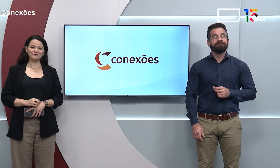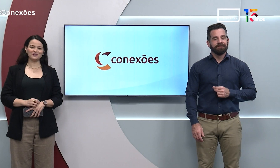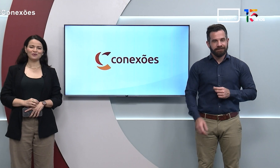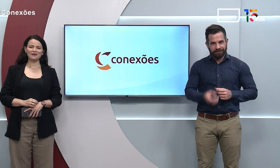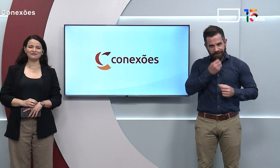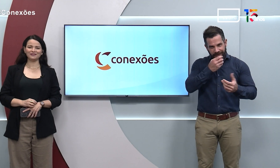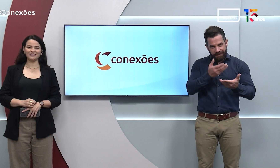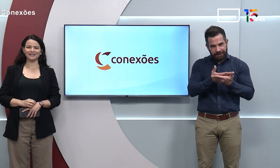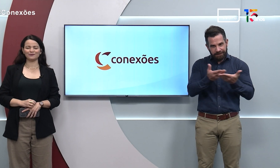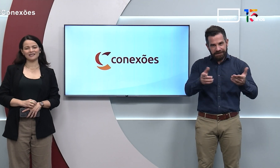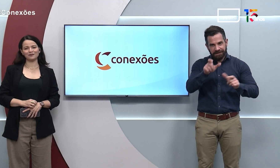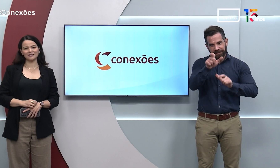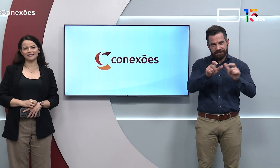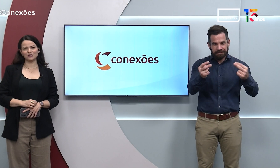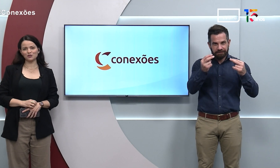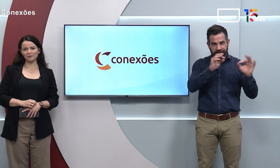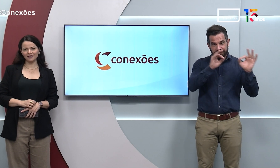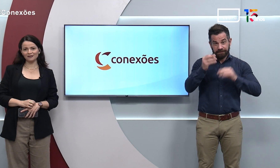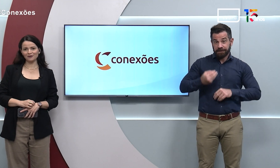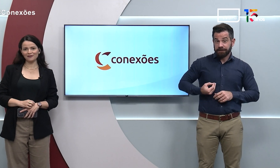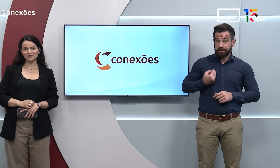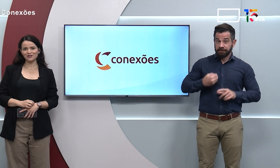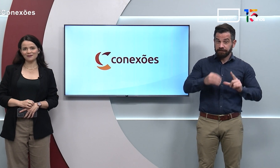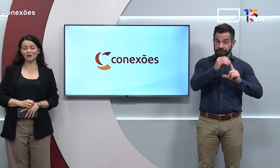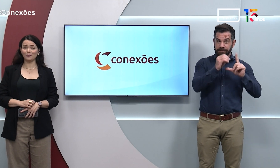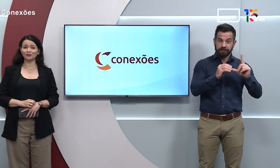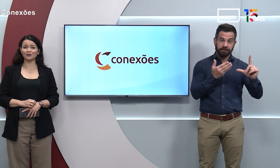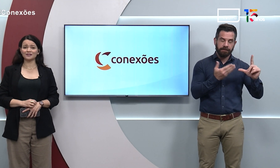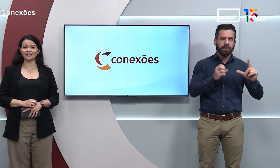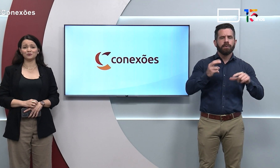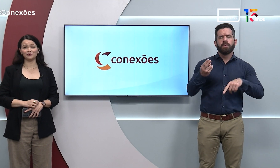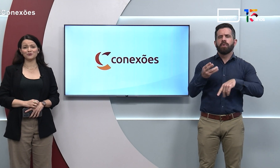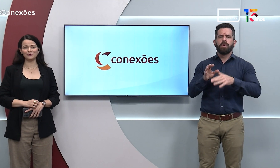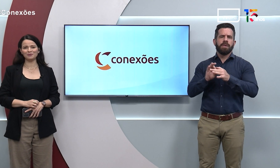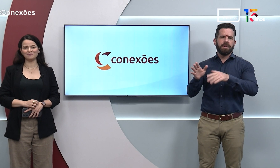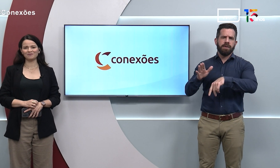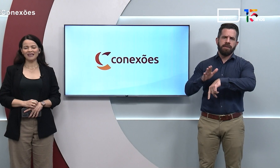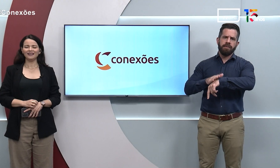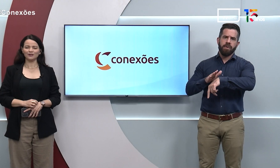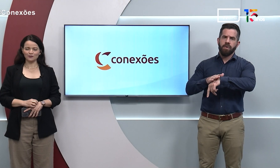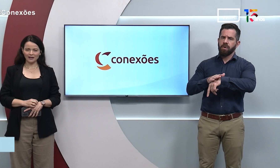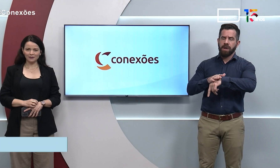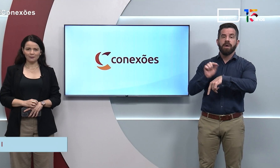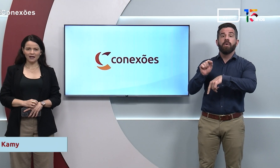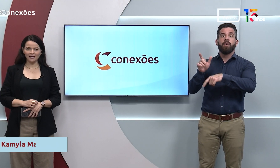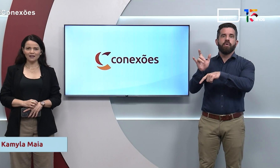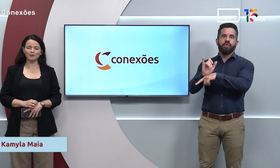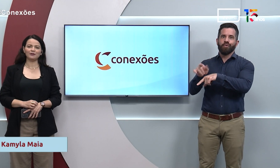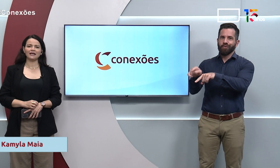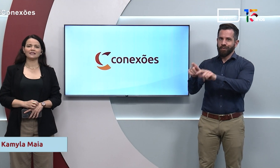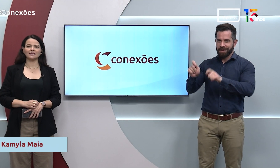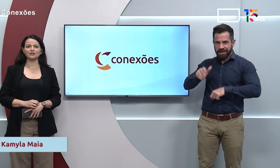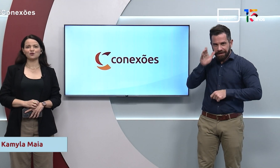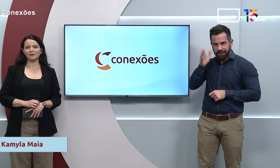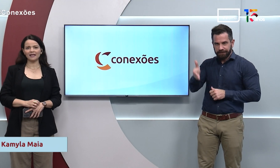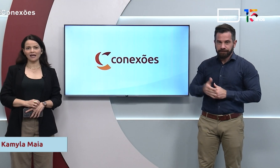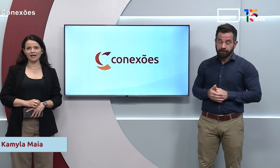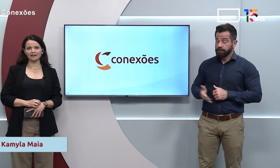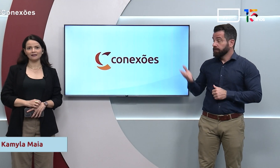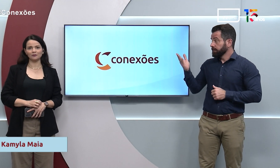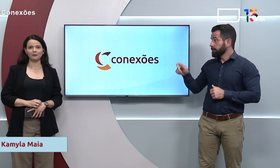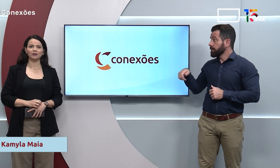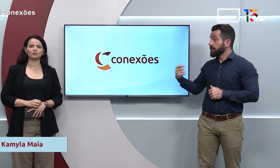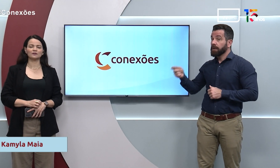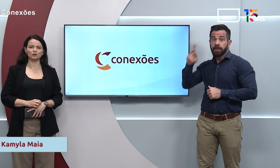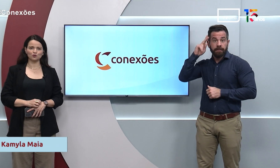Seja bem-vindo e bem-vinda, você que nos assiste pela TV UFG ou pelo nosso canal no YouTube. Eu sou a Camila Maia, uma mulher cis de pele